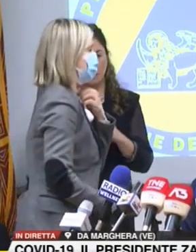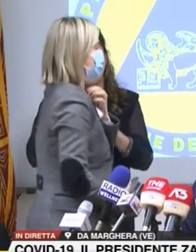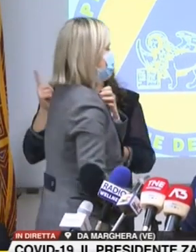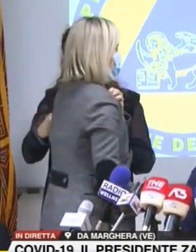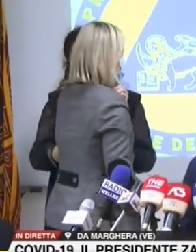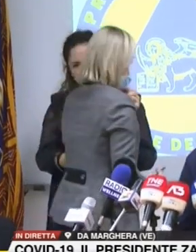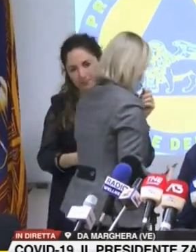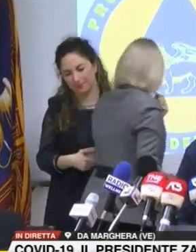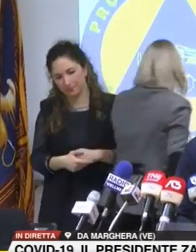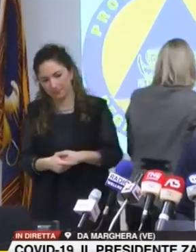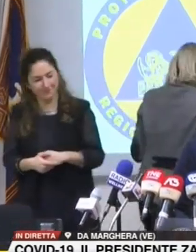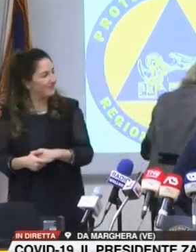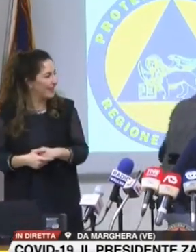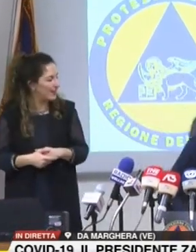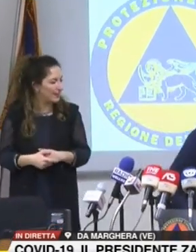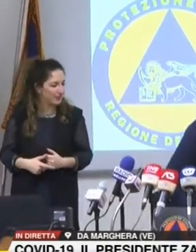domani. Buongiorno.